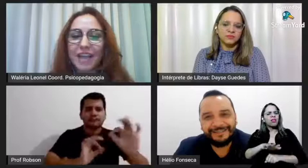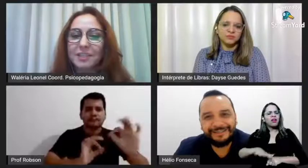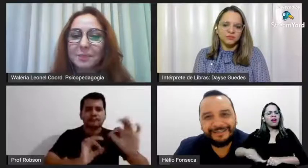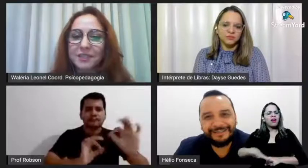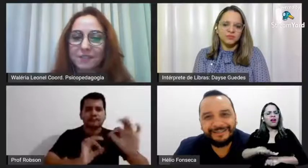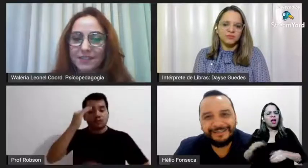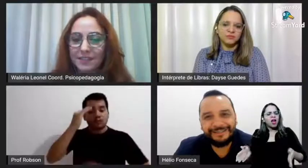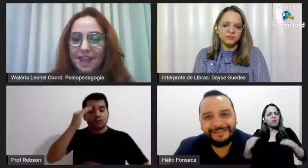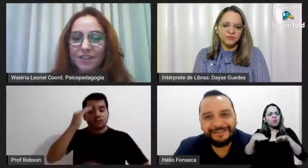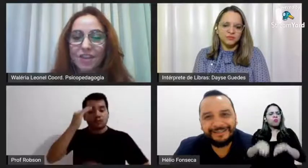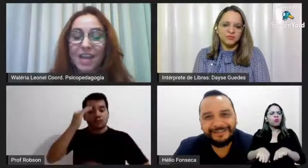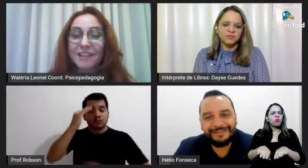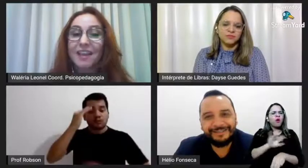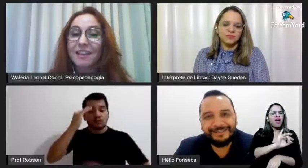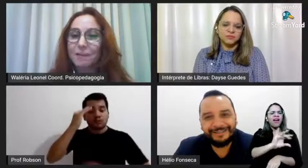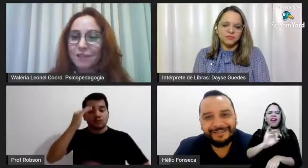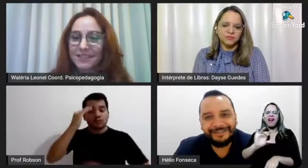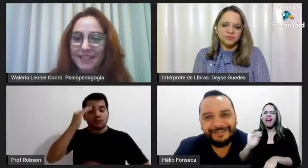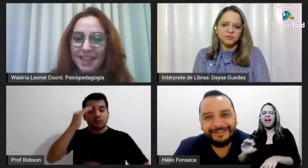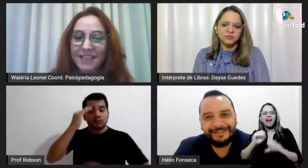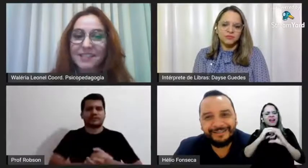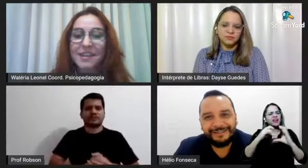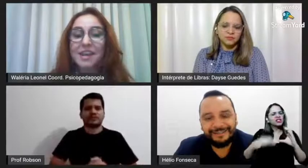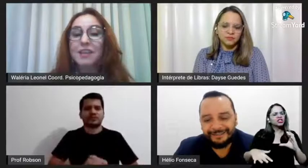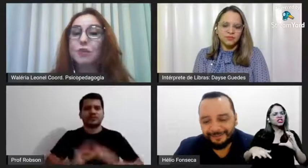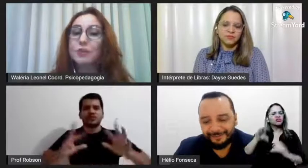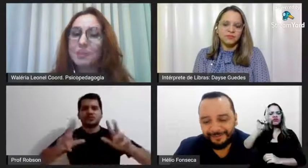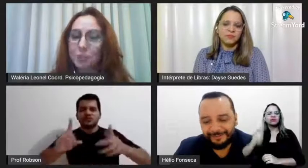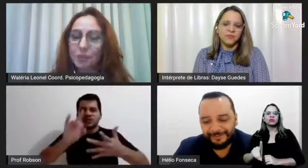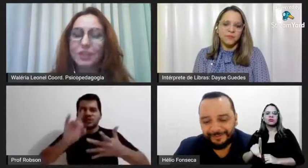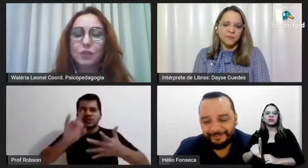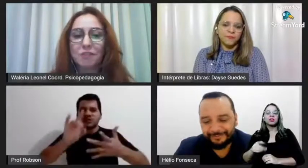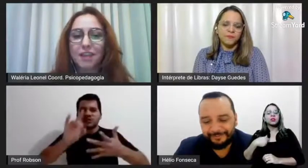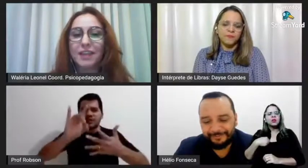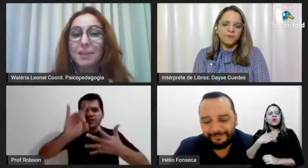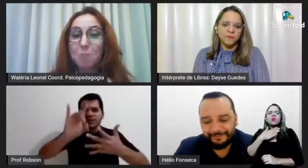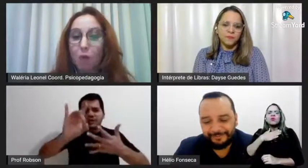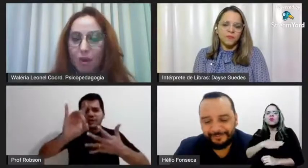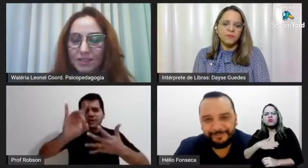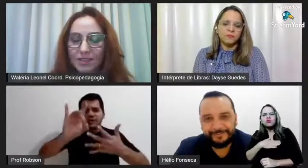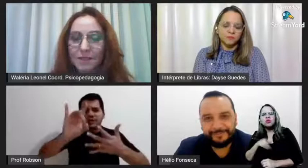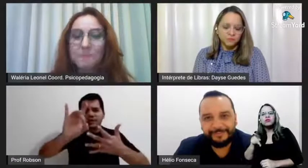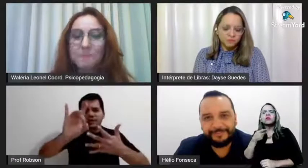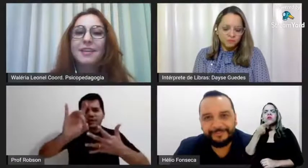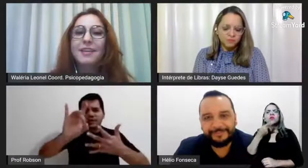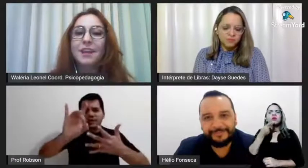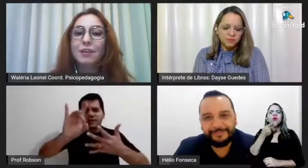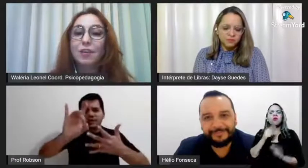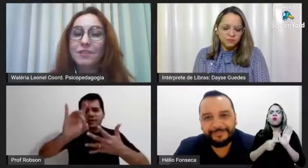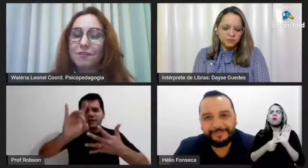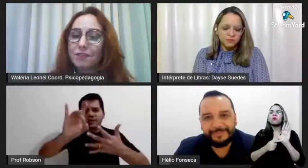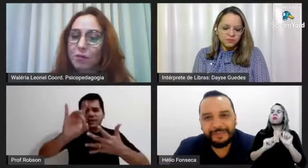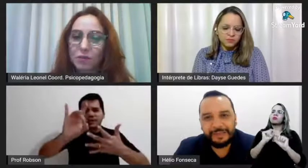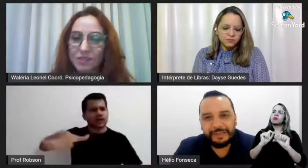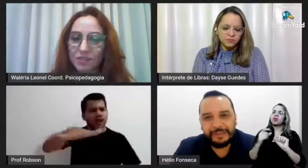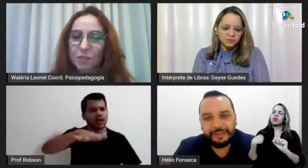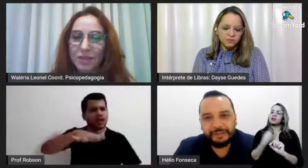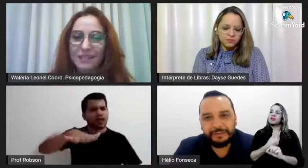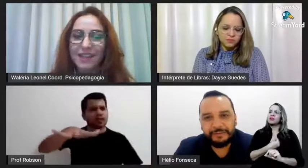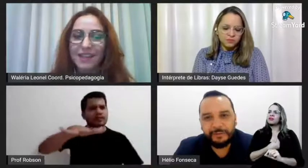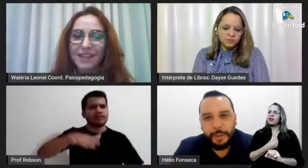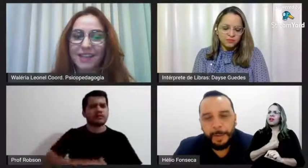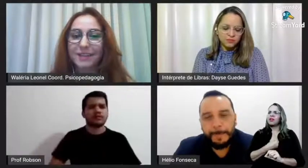de cada especificidade da deficiência, e eu gostei muito da sua fala que mostra que a nossa vida é um